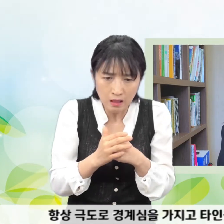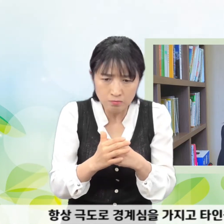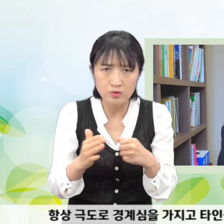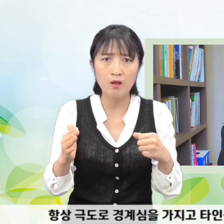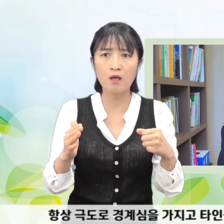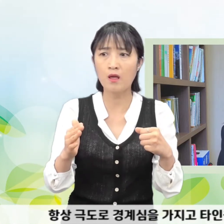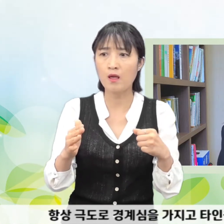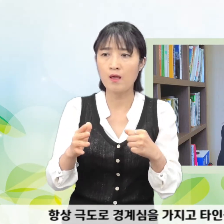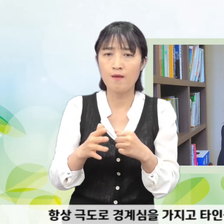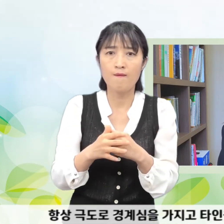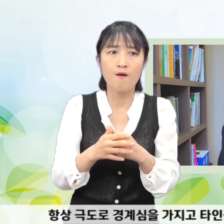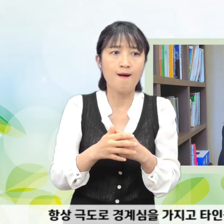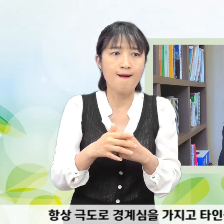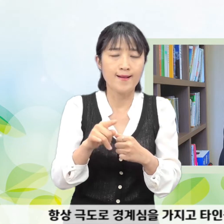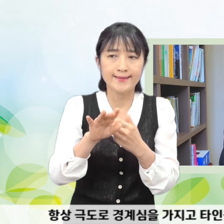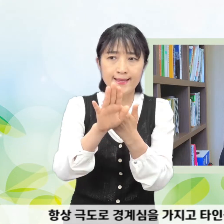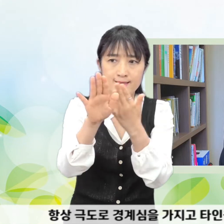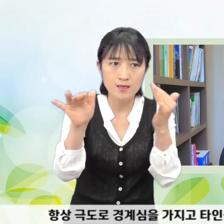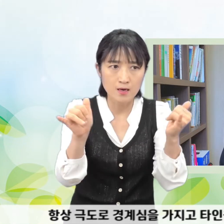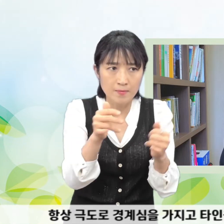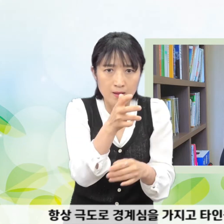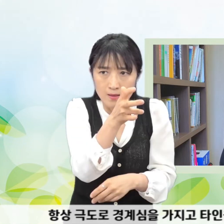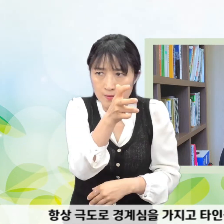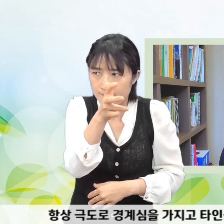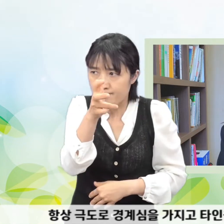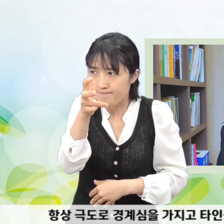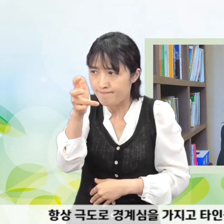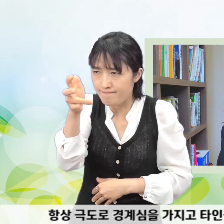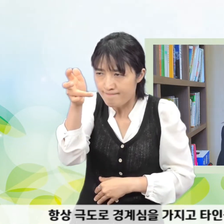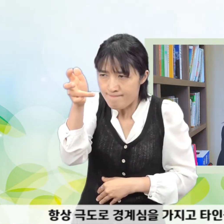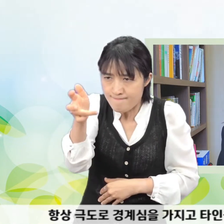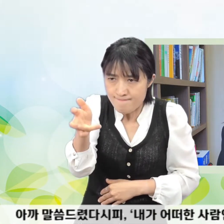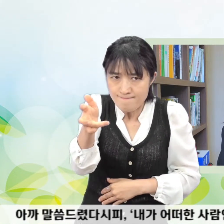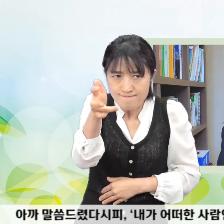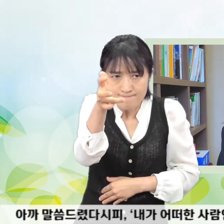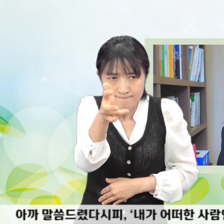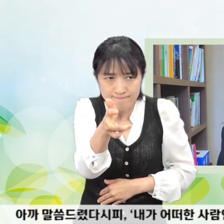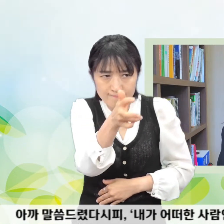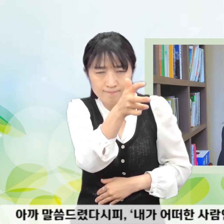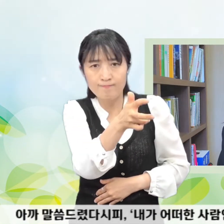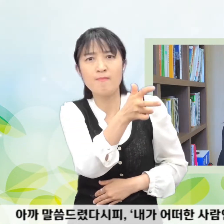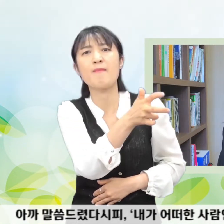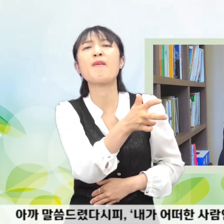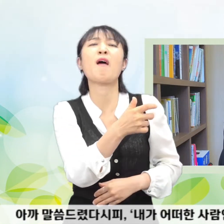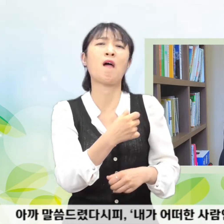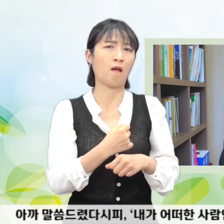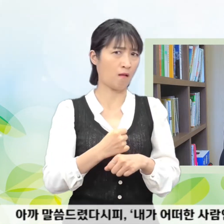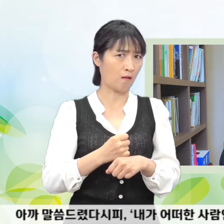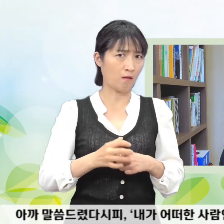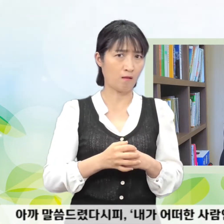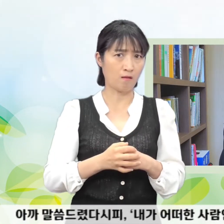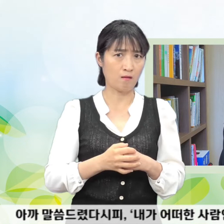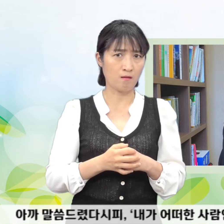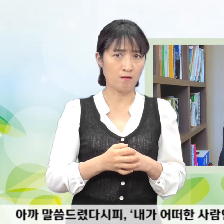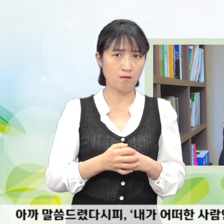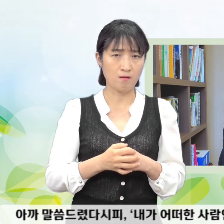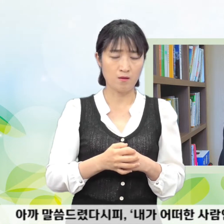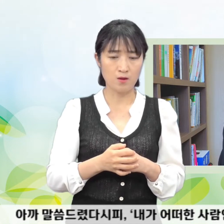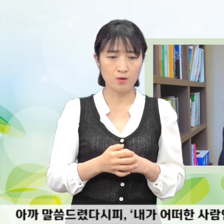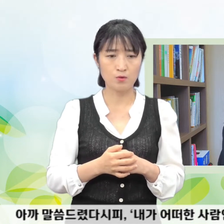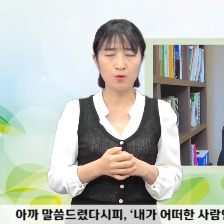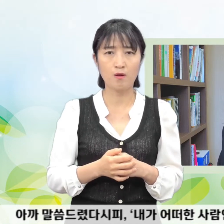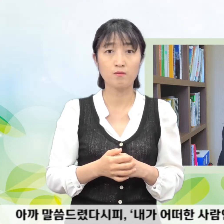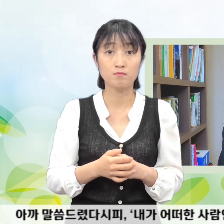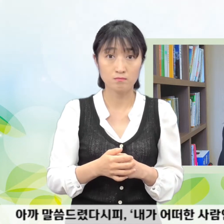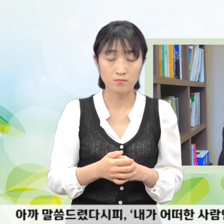사람들을 극도의 경계심을 가지고 관찰을 하게 됩니다. 그리고 제가 아까 말씀드렸다시피 내가 어떤